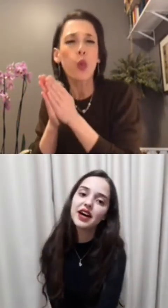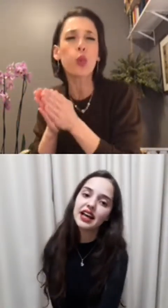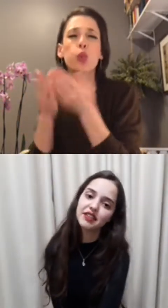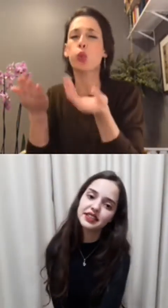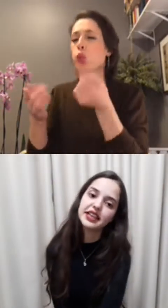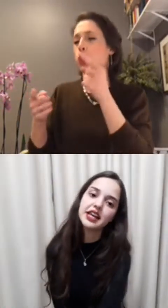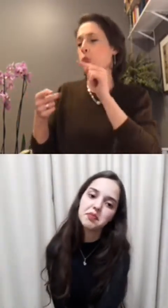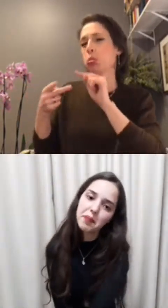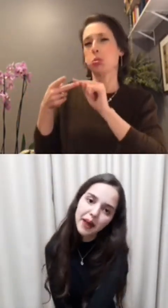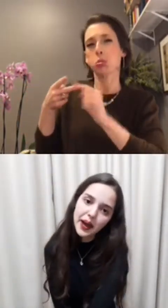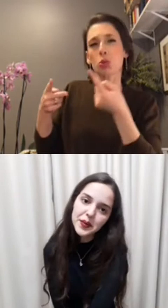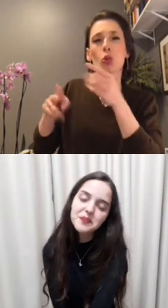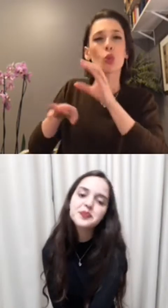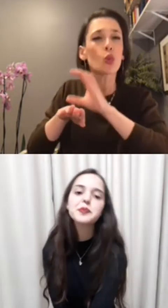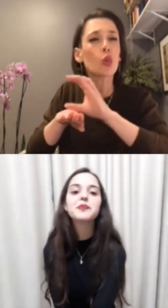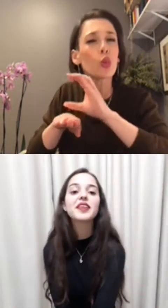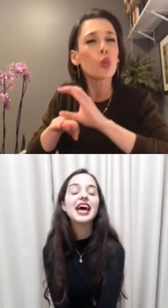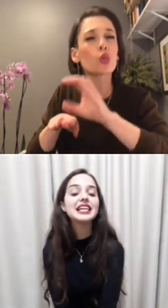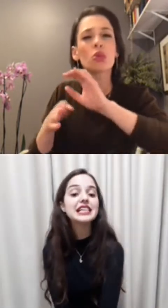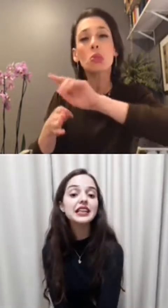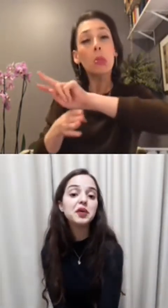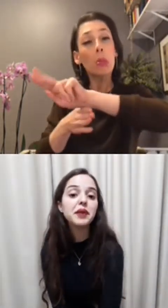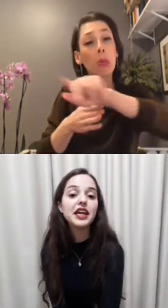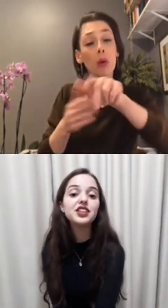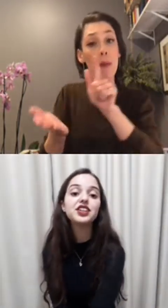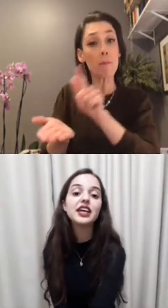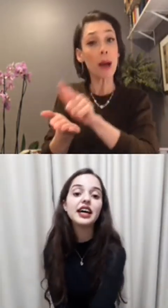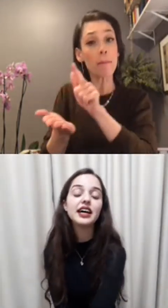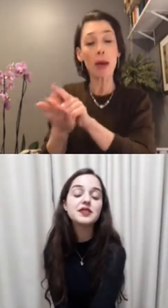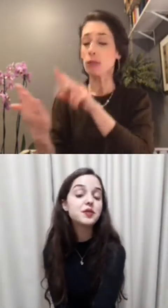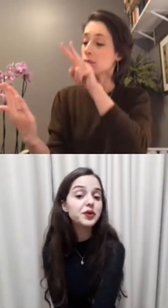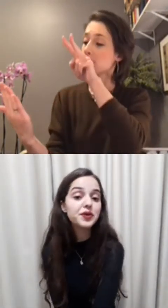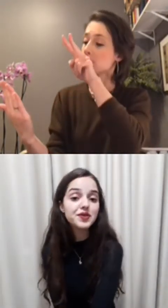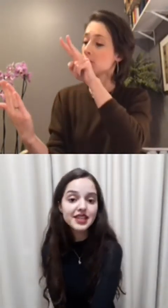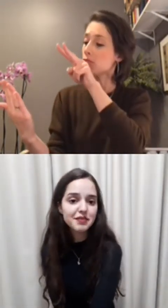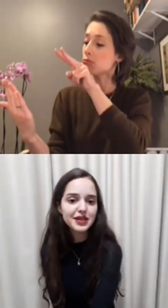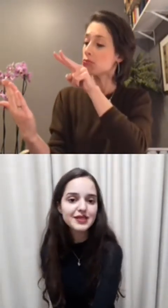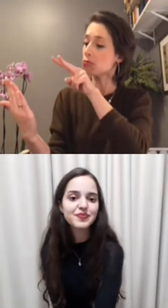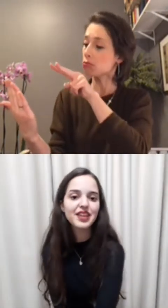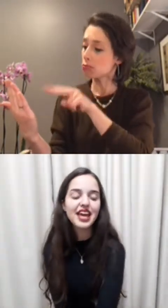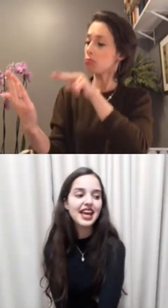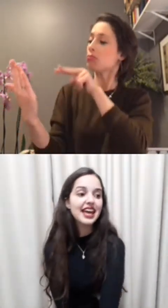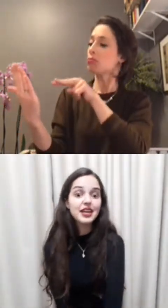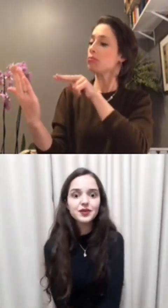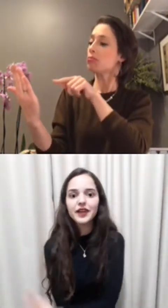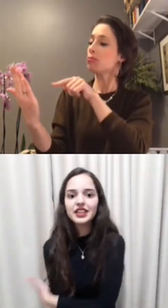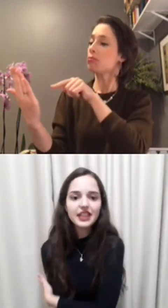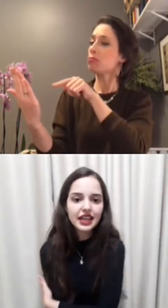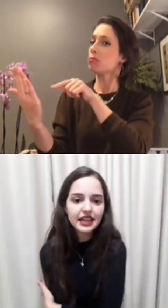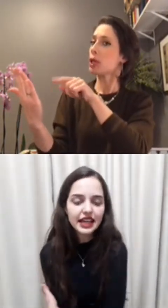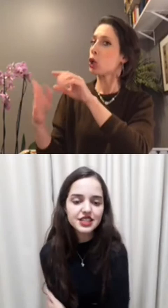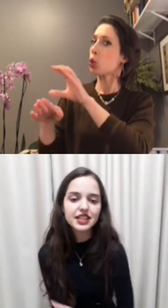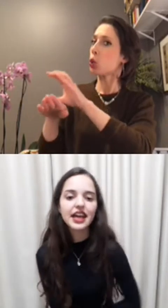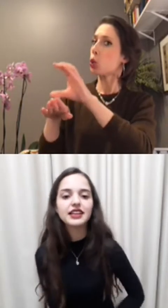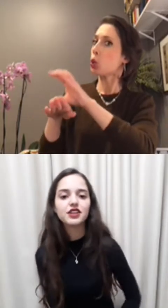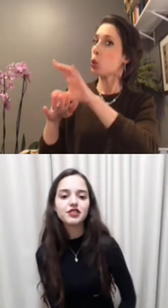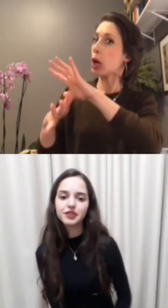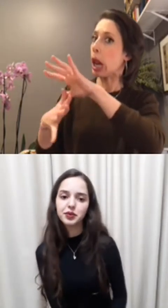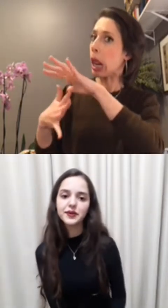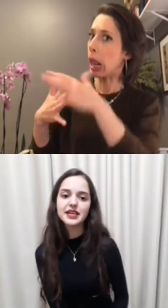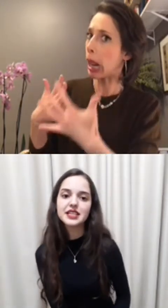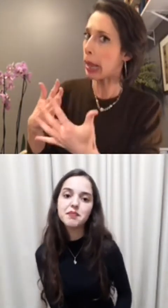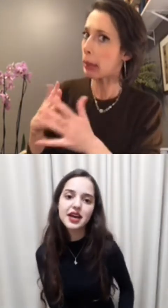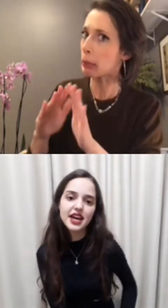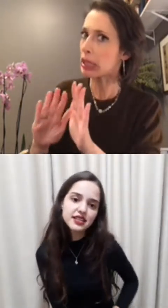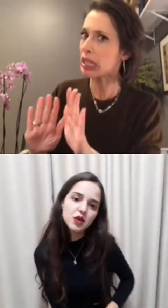que falava naquele papel era exatamente sobre o curso de Libras. E eu não era daquela igreja, né? Então eu fui